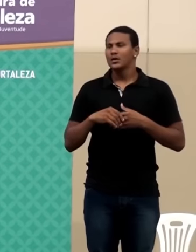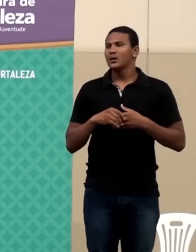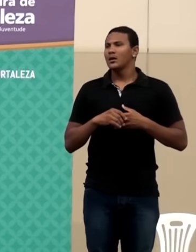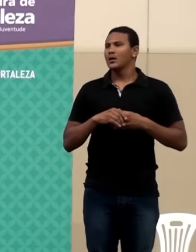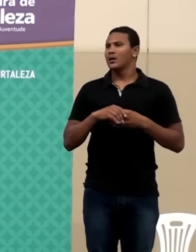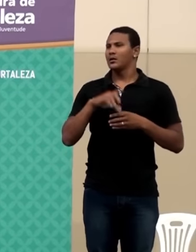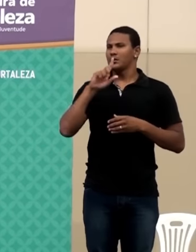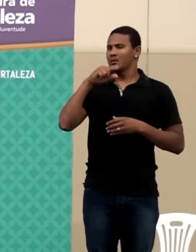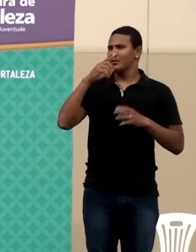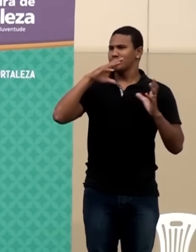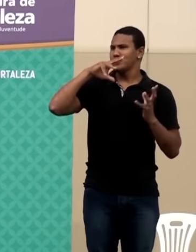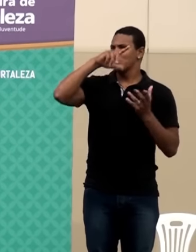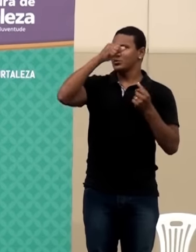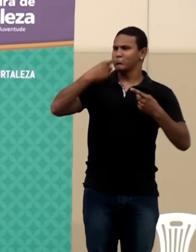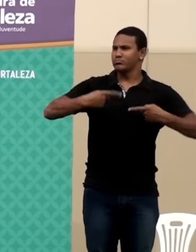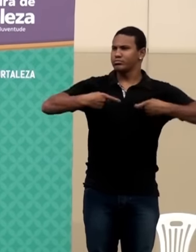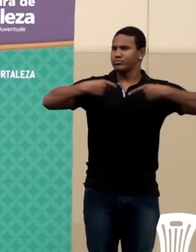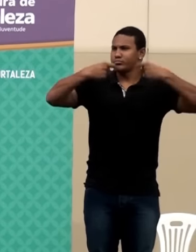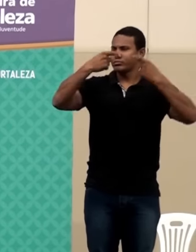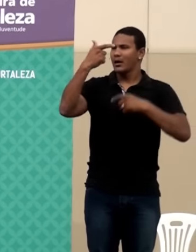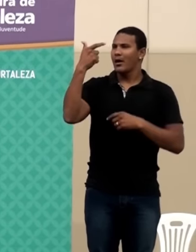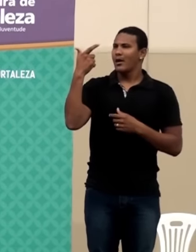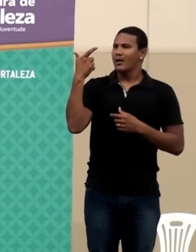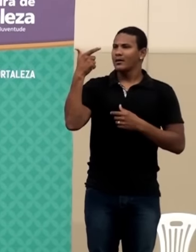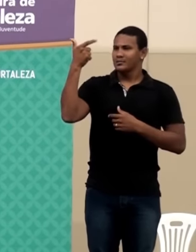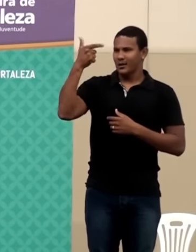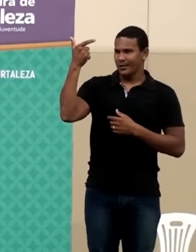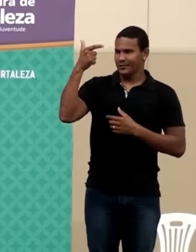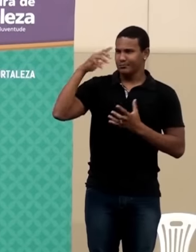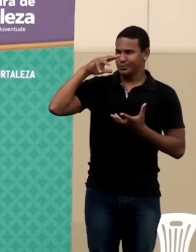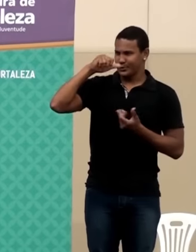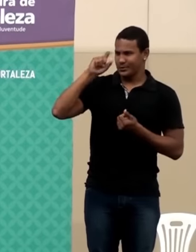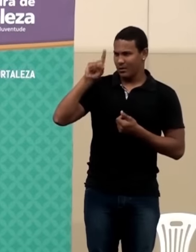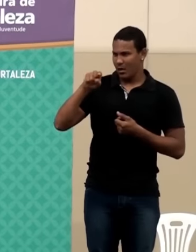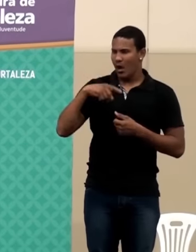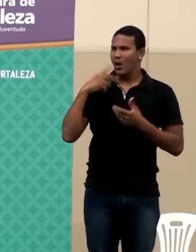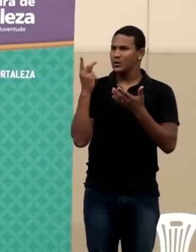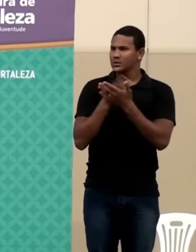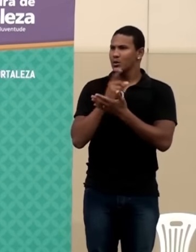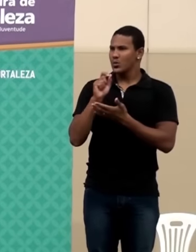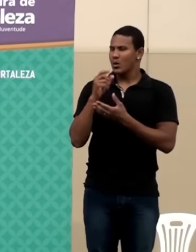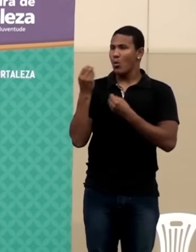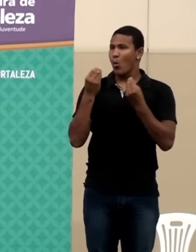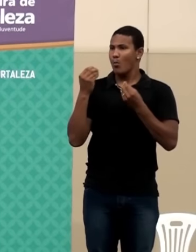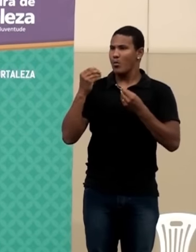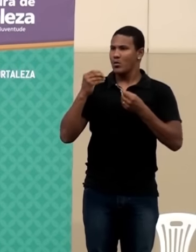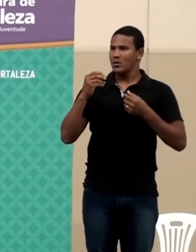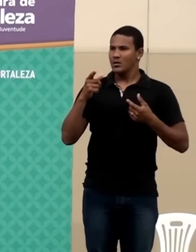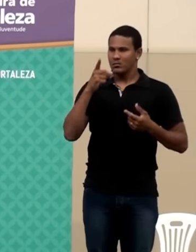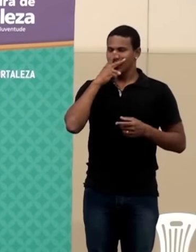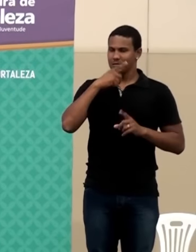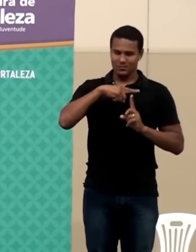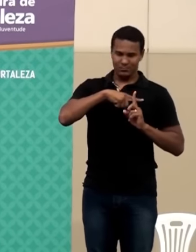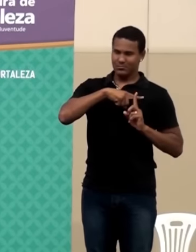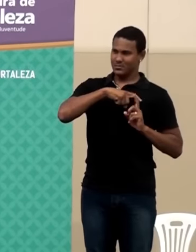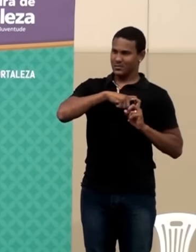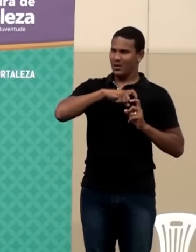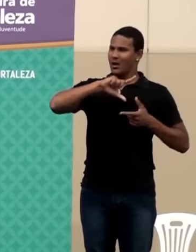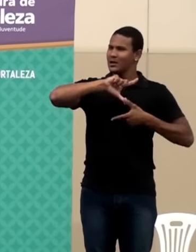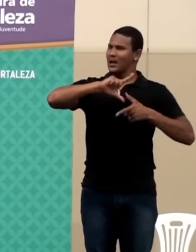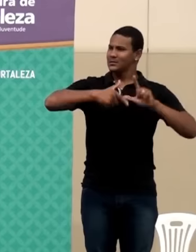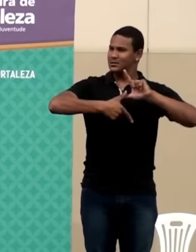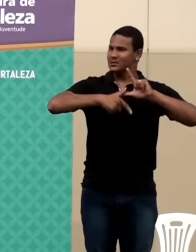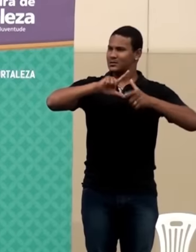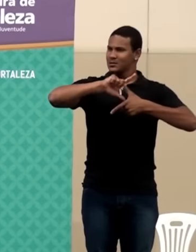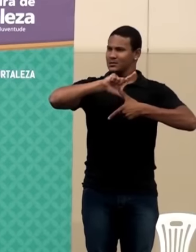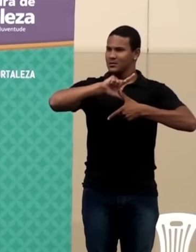os nazistas, os alemães, matavam os judeus nos campos de concentração exatamente usando esse gás, a chamada câmara de